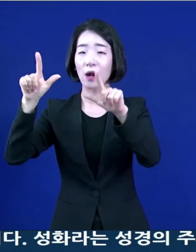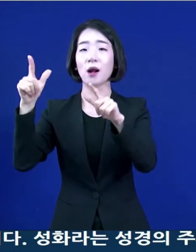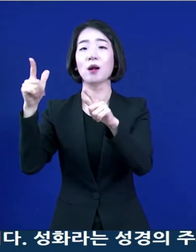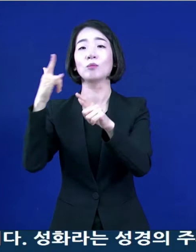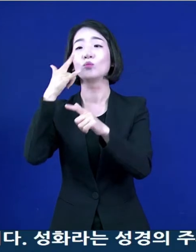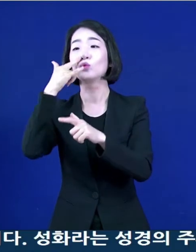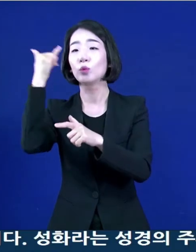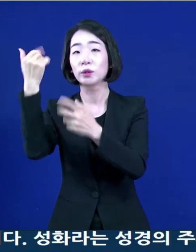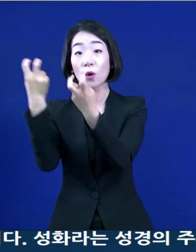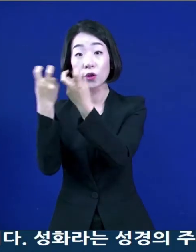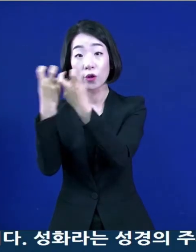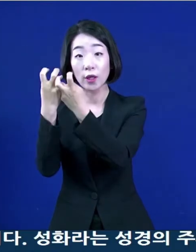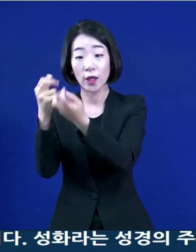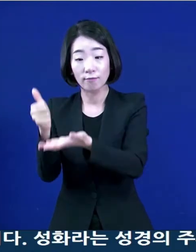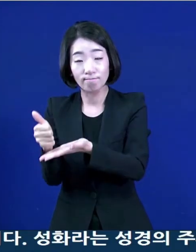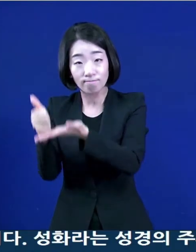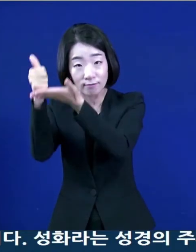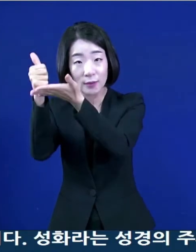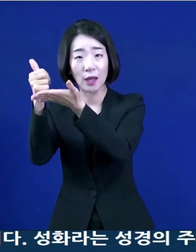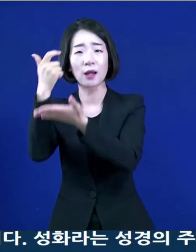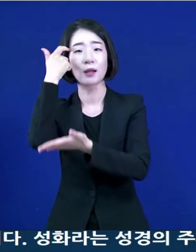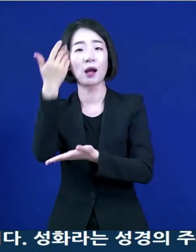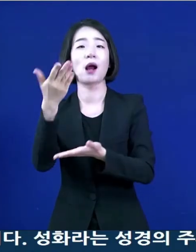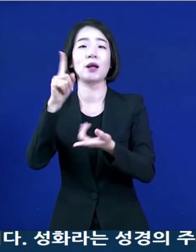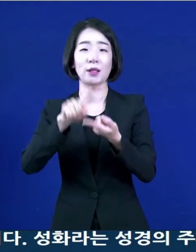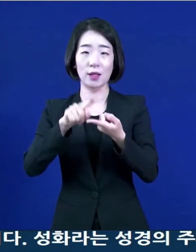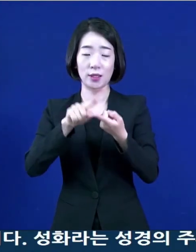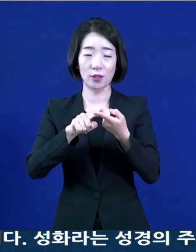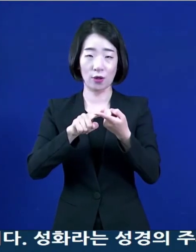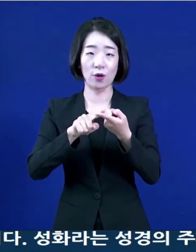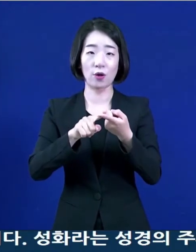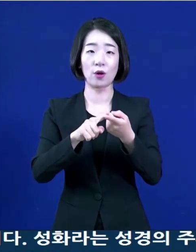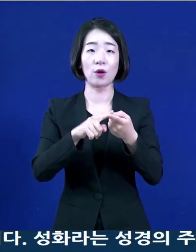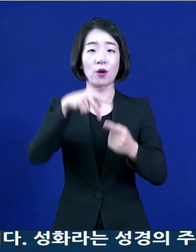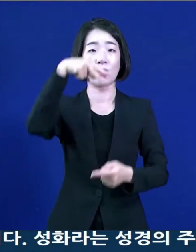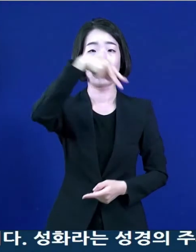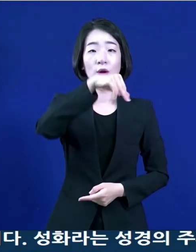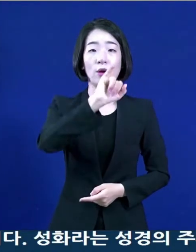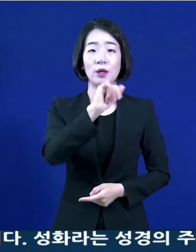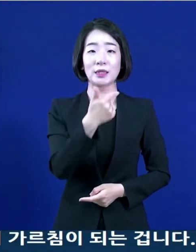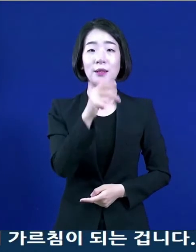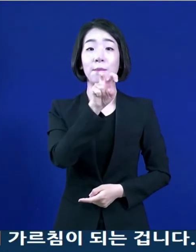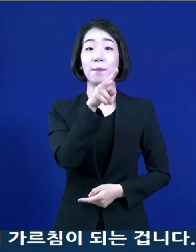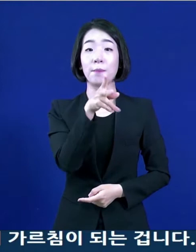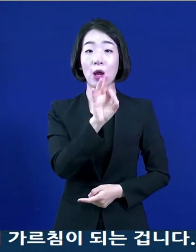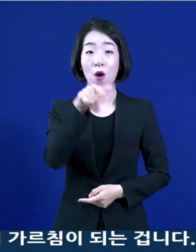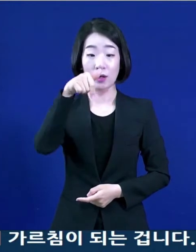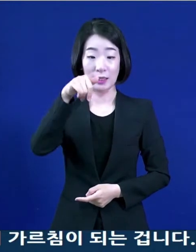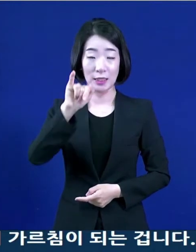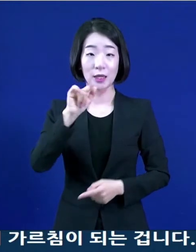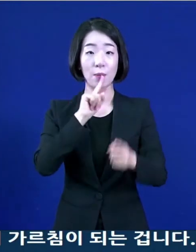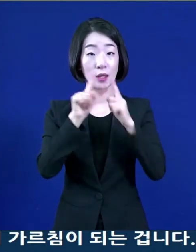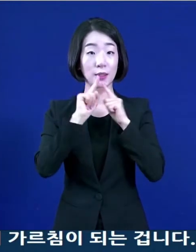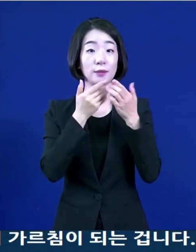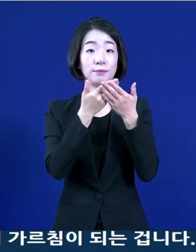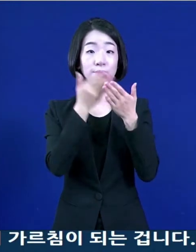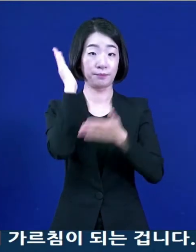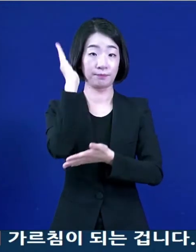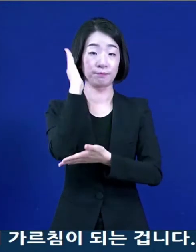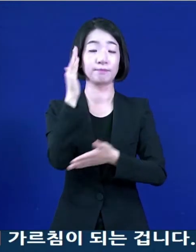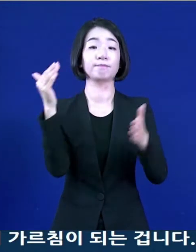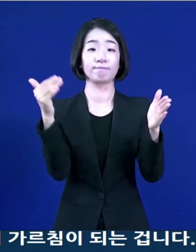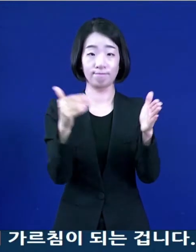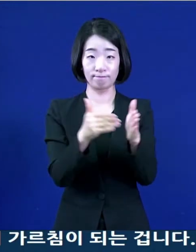것인가 5번째 계명 신명기 5장 6절의 말씀으로 여러분하고 같이 교훈 삼았습니다. 올해에는 이제